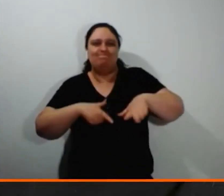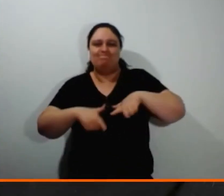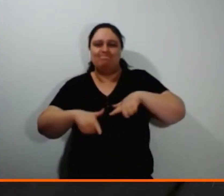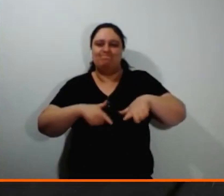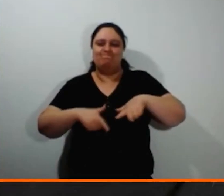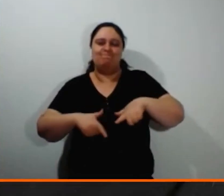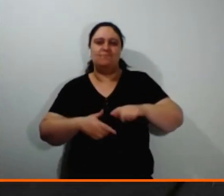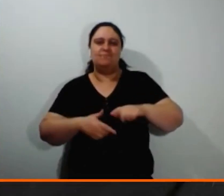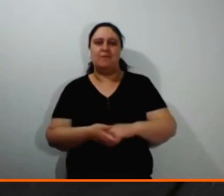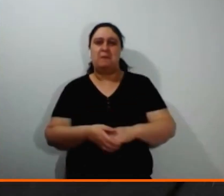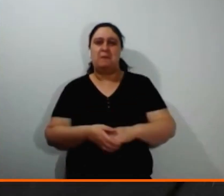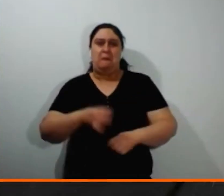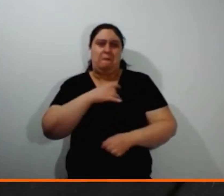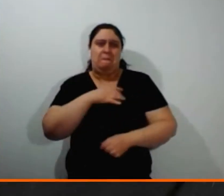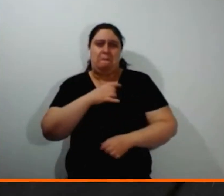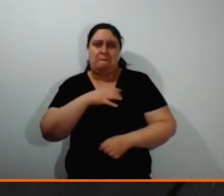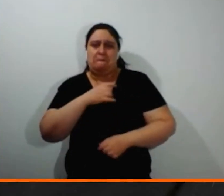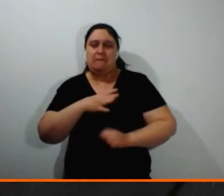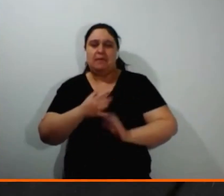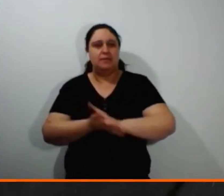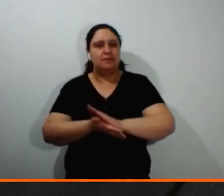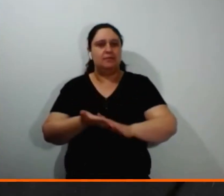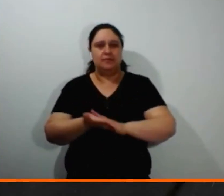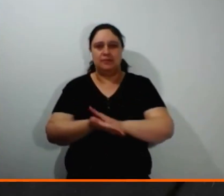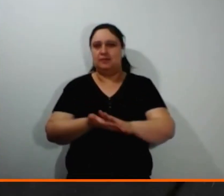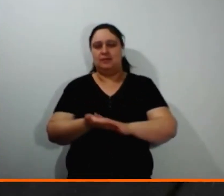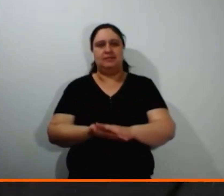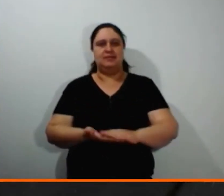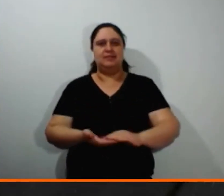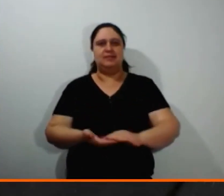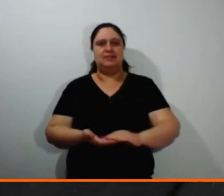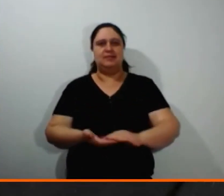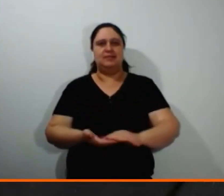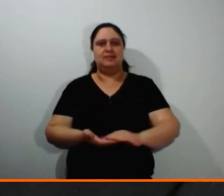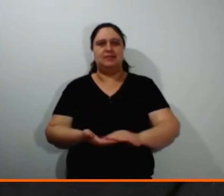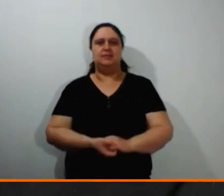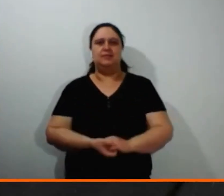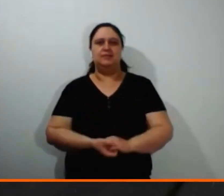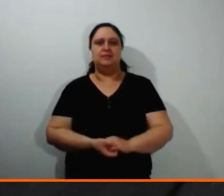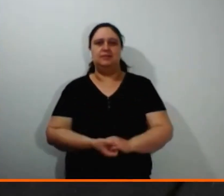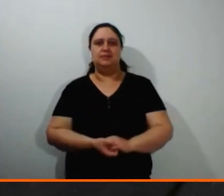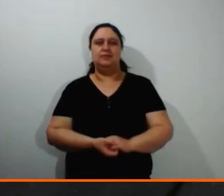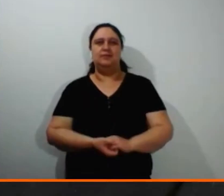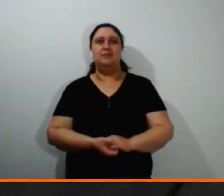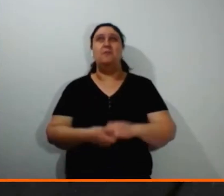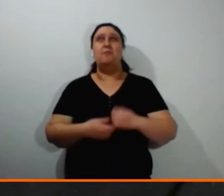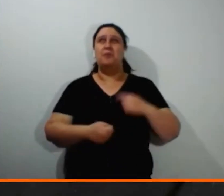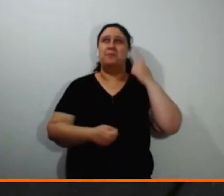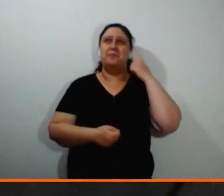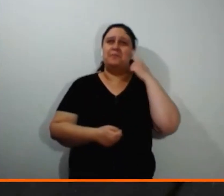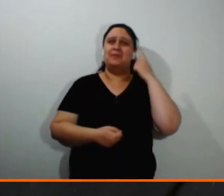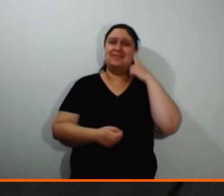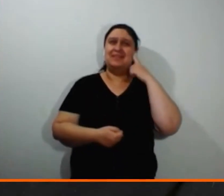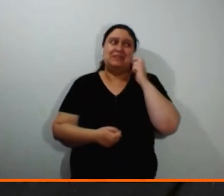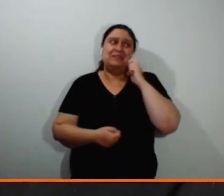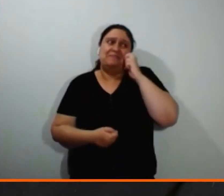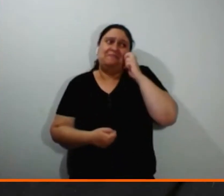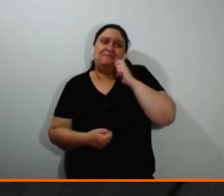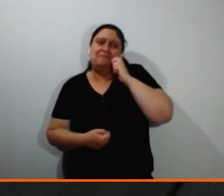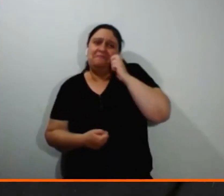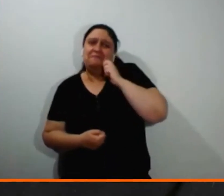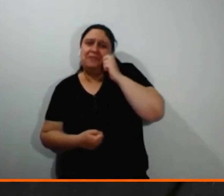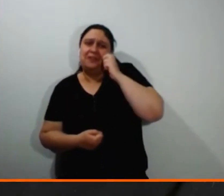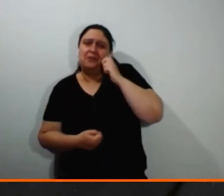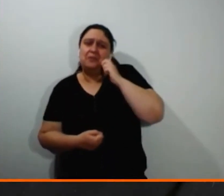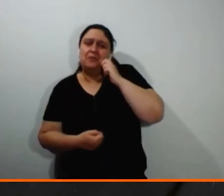o evangelho. Você fala assim, mas eu sou tímido. Irmãos, timidez tem